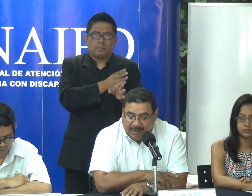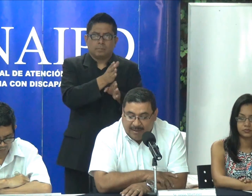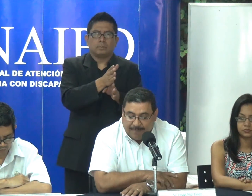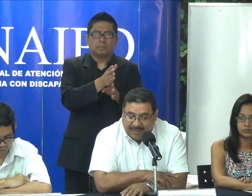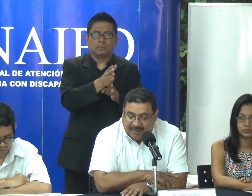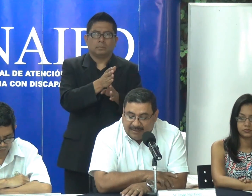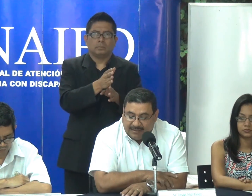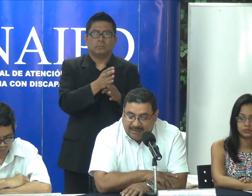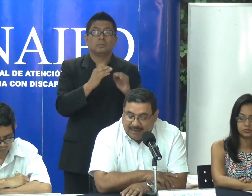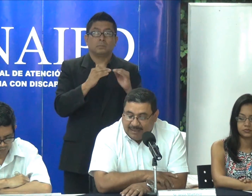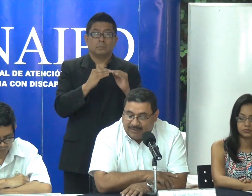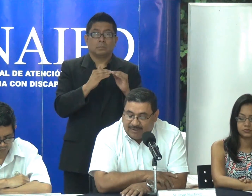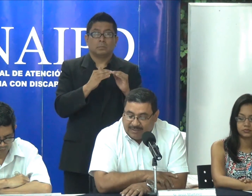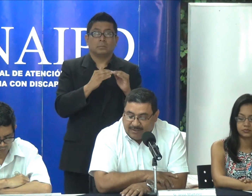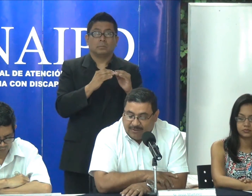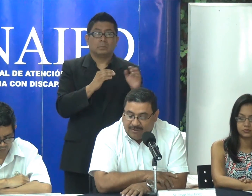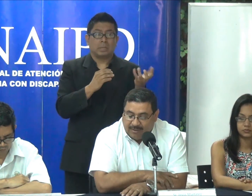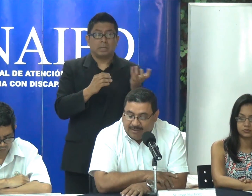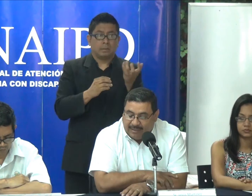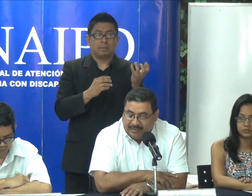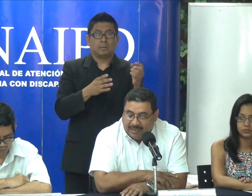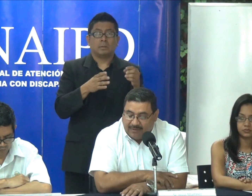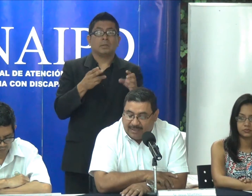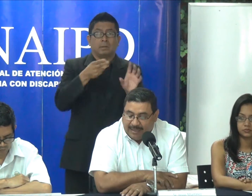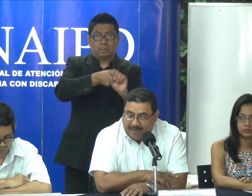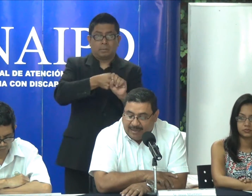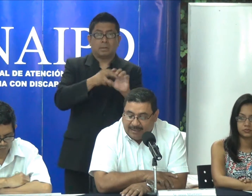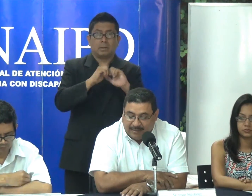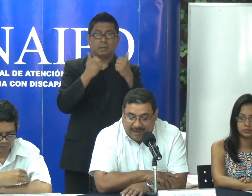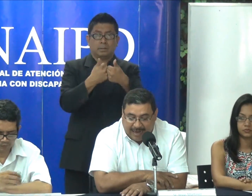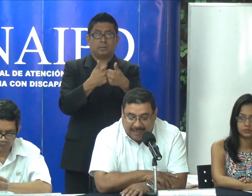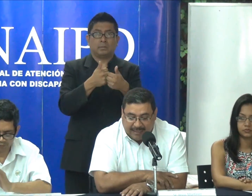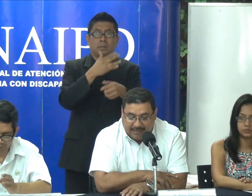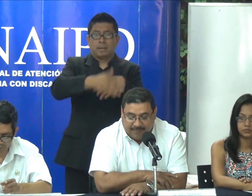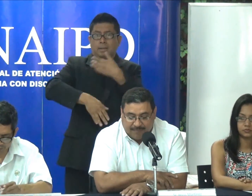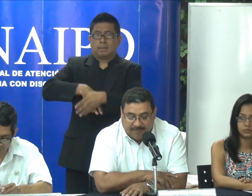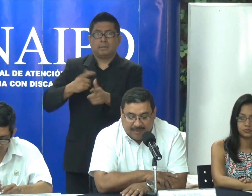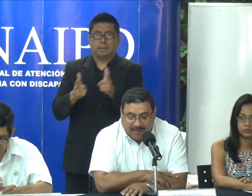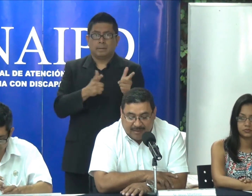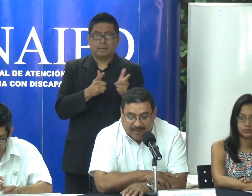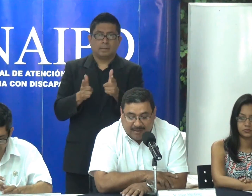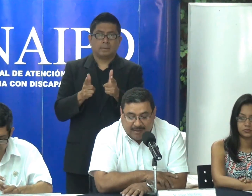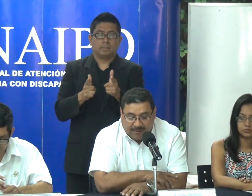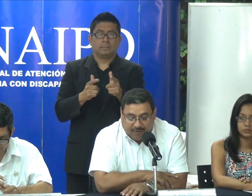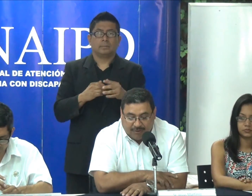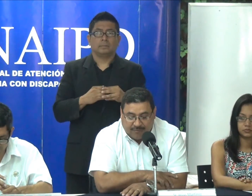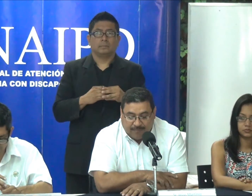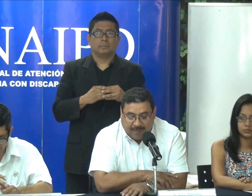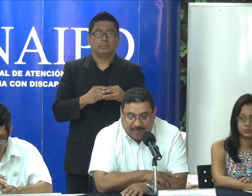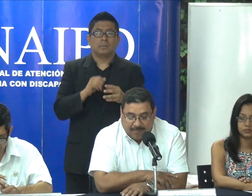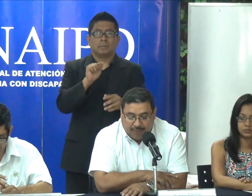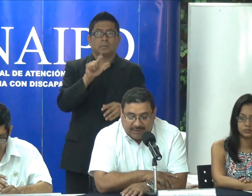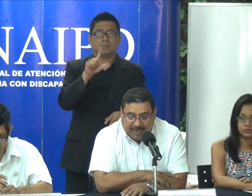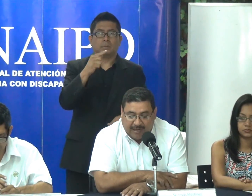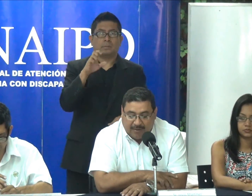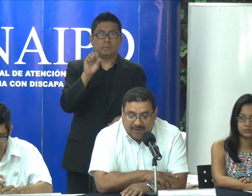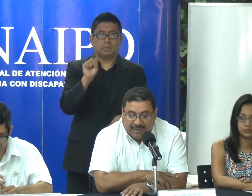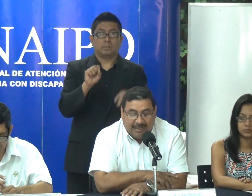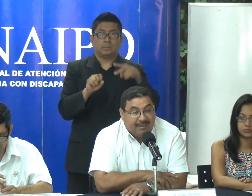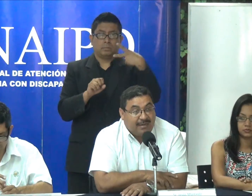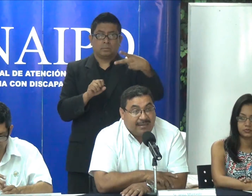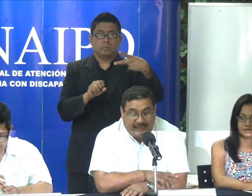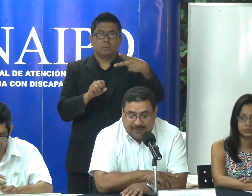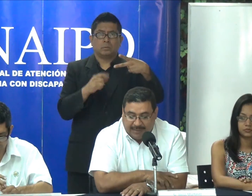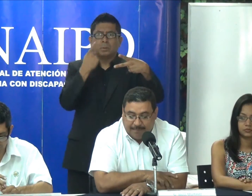profesional. Pertenecientes a la Asociación de Aliciados de Guerra Alges. 2. Buscar